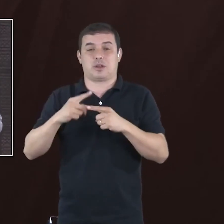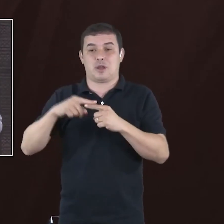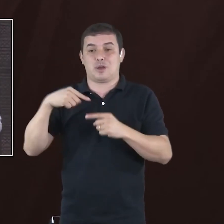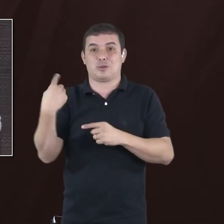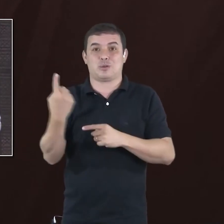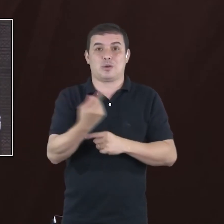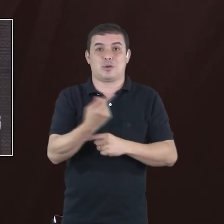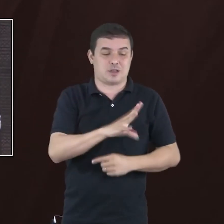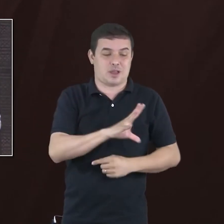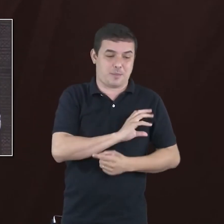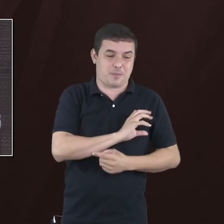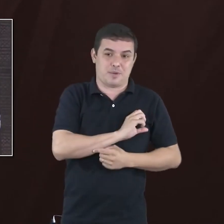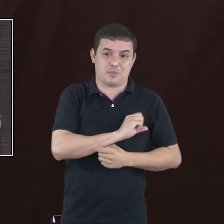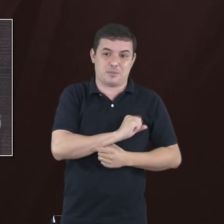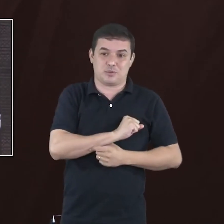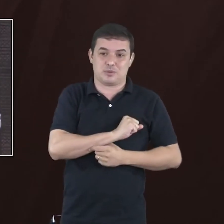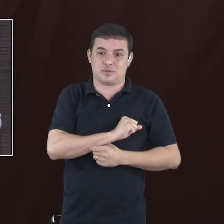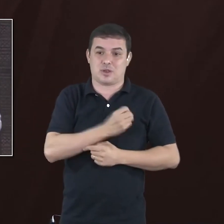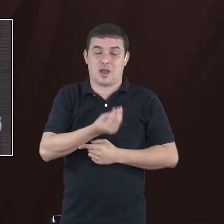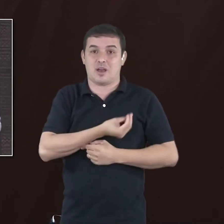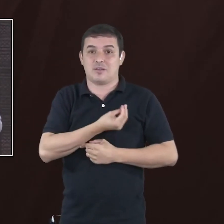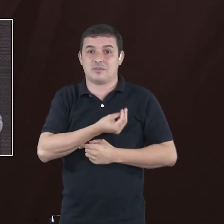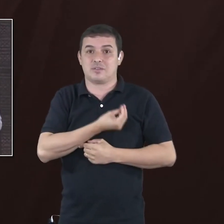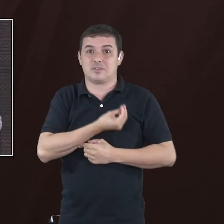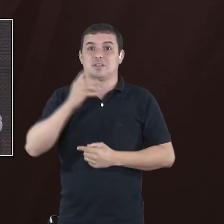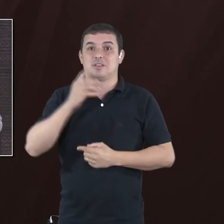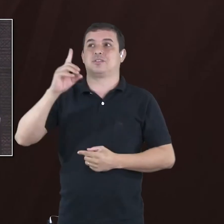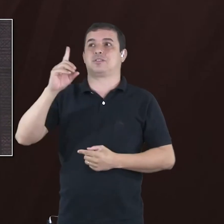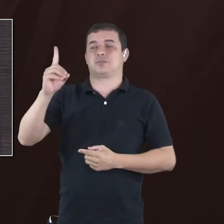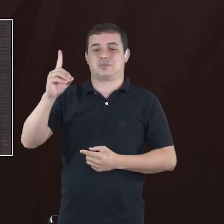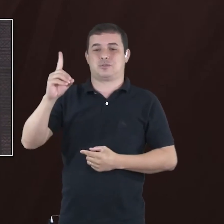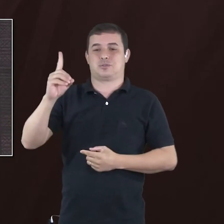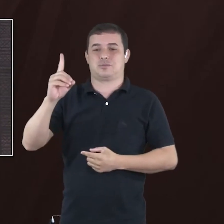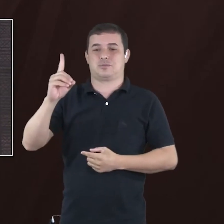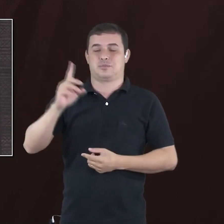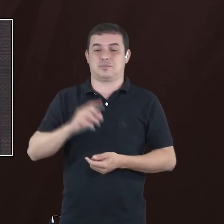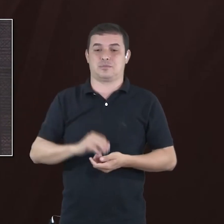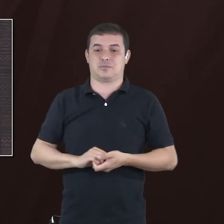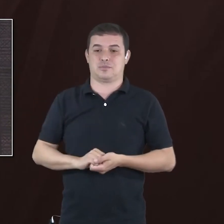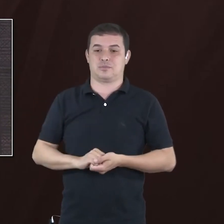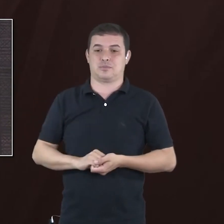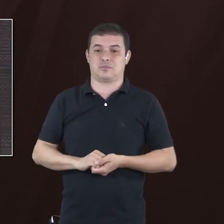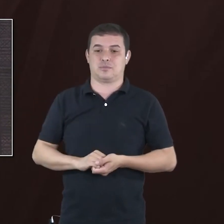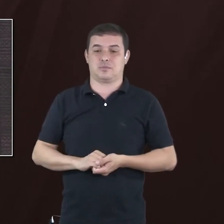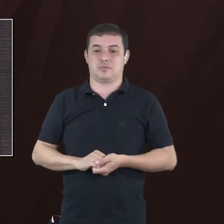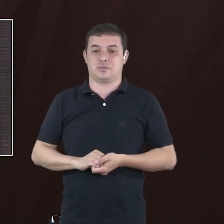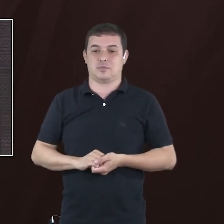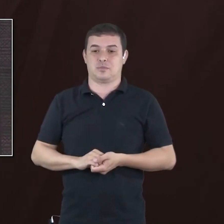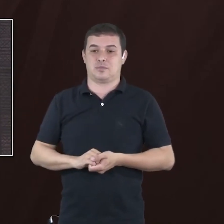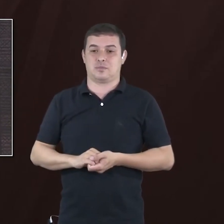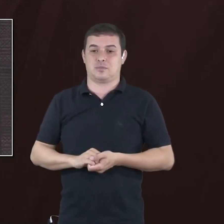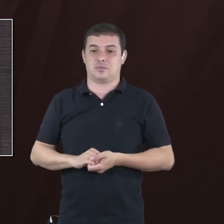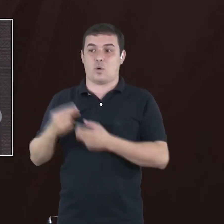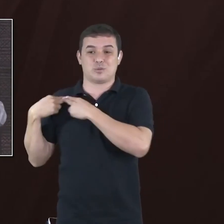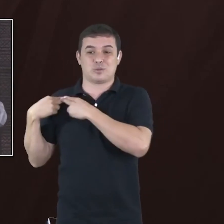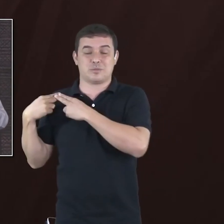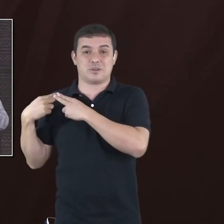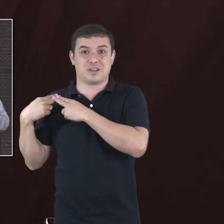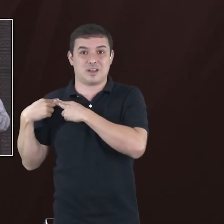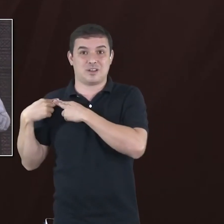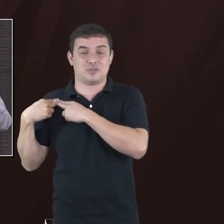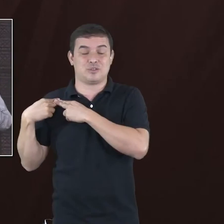vinda. Eu quero também acrescentar aqui, não escrevi, o legado de Paulo é que o